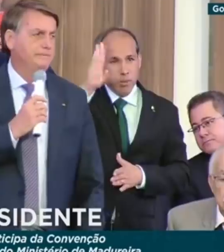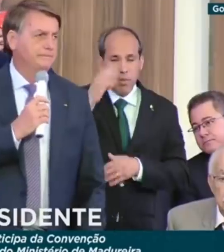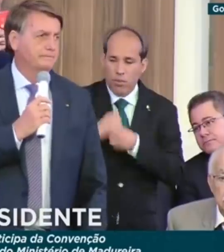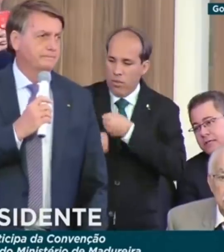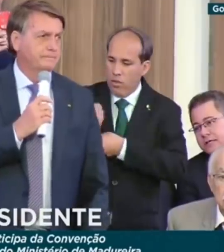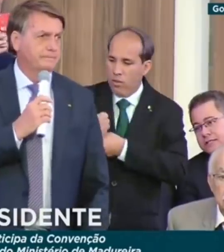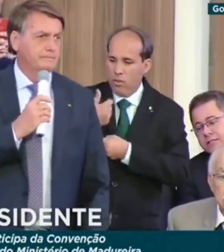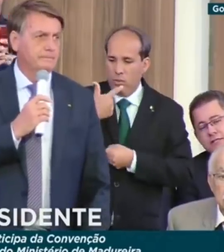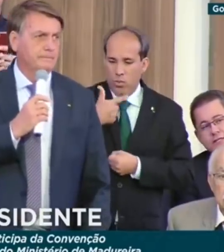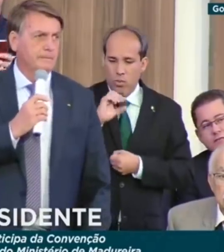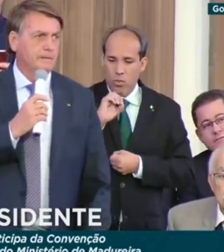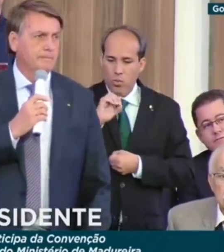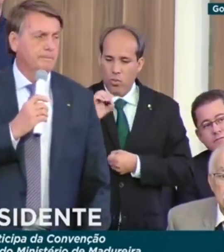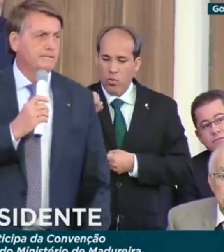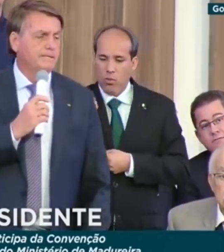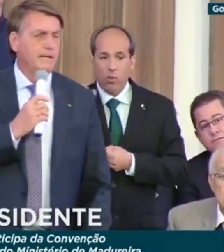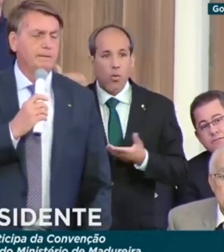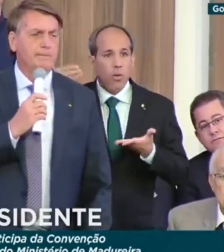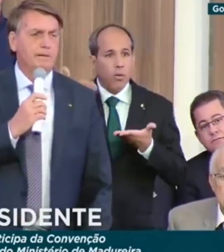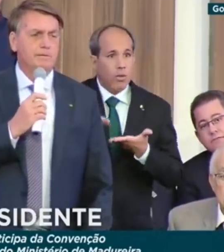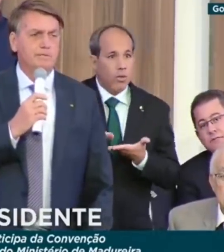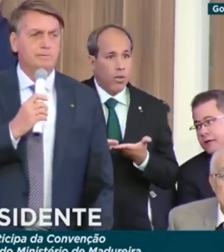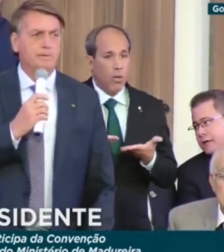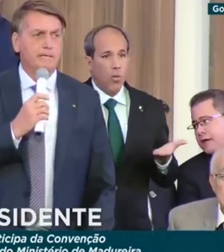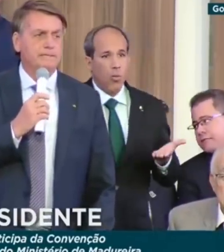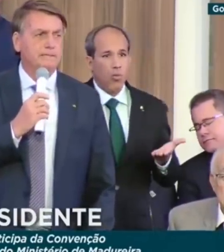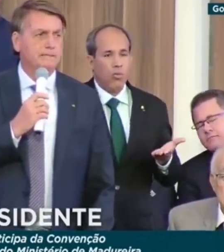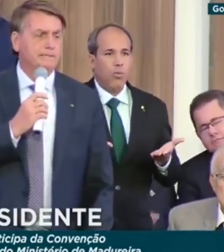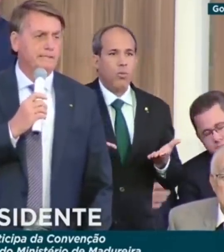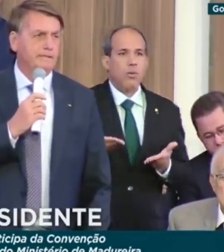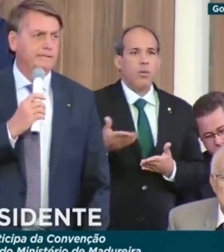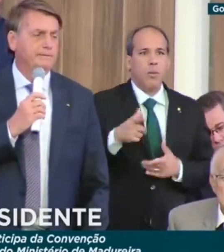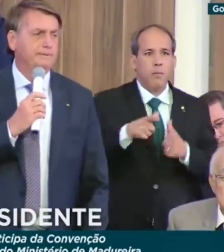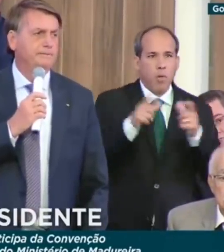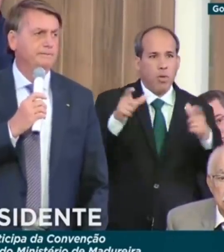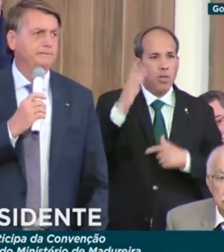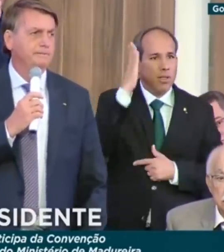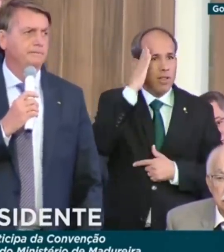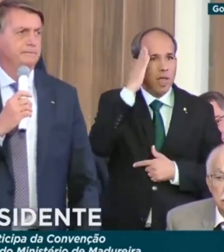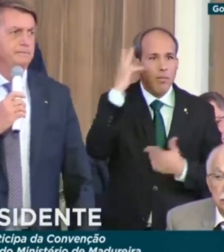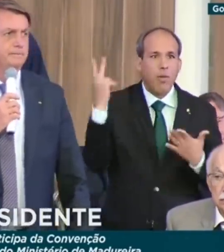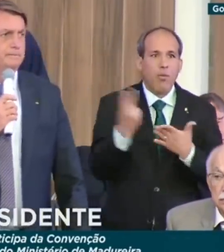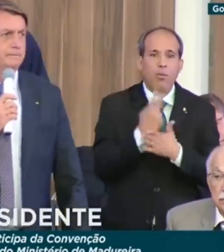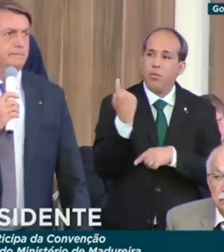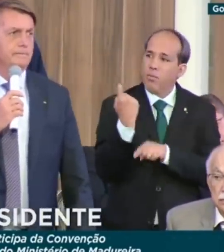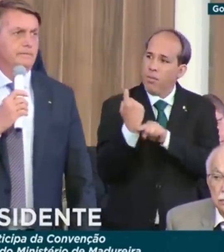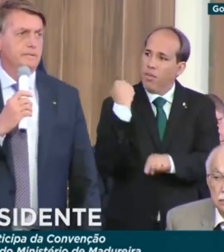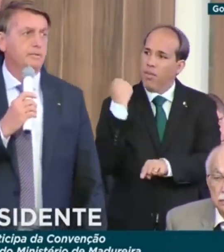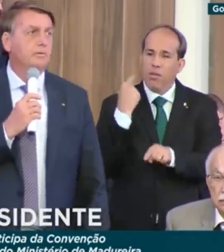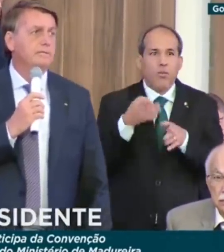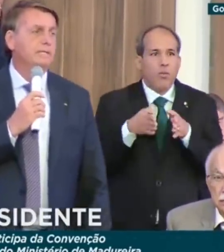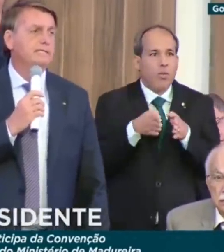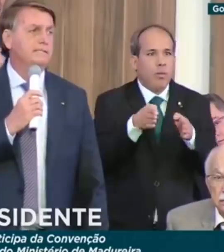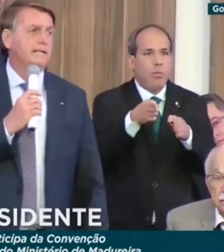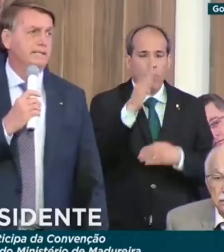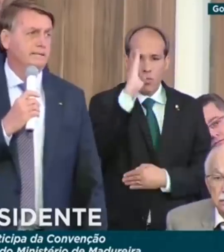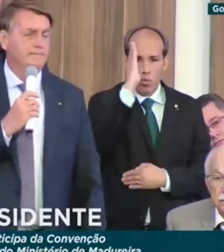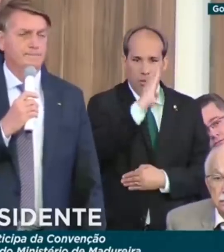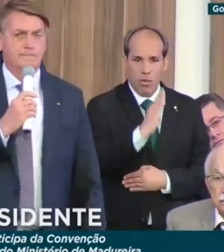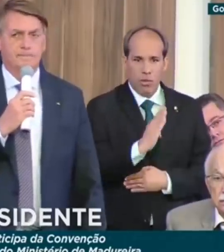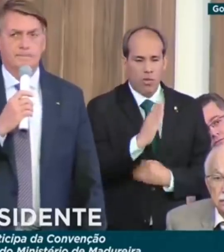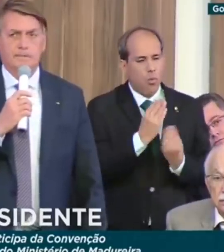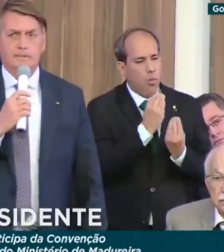cá. Bem sabe para onde o país estava indo e onde ele